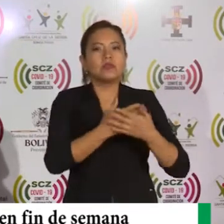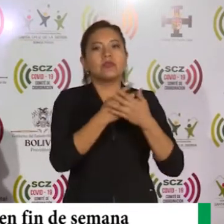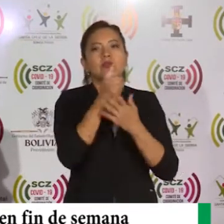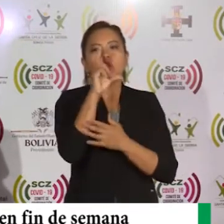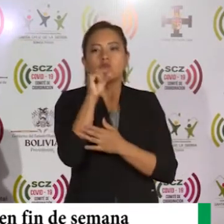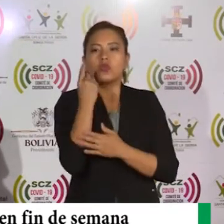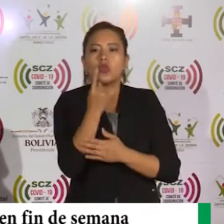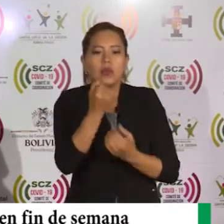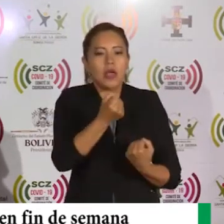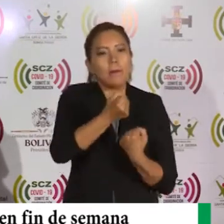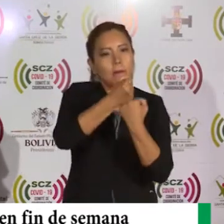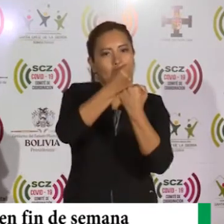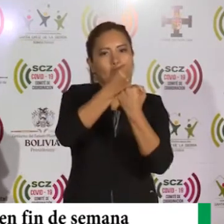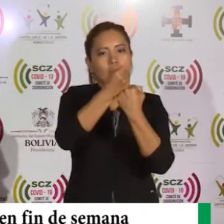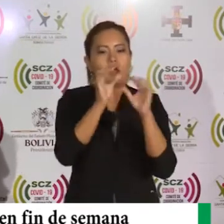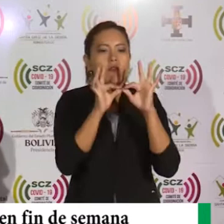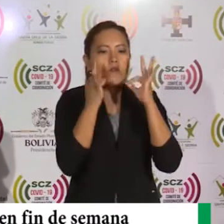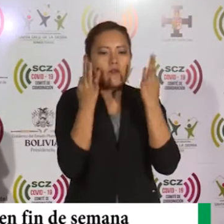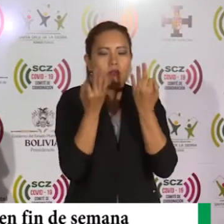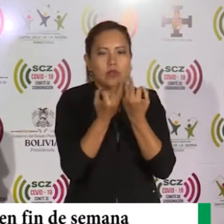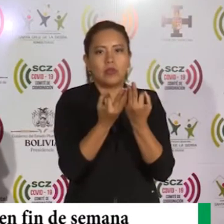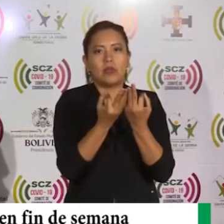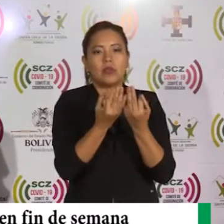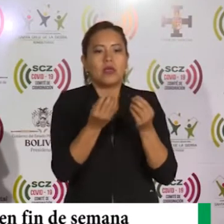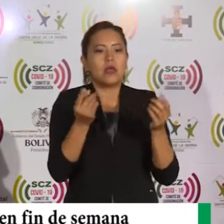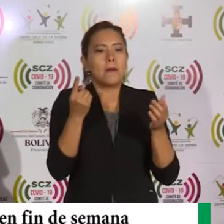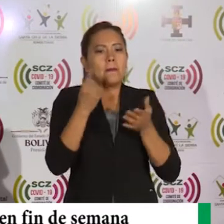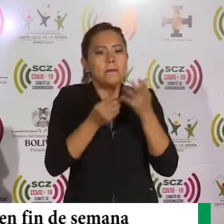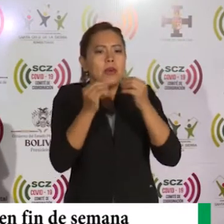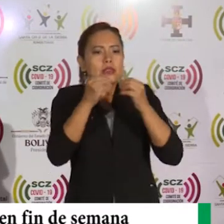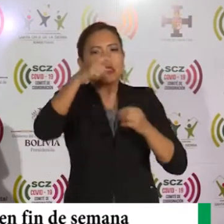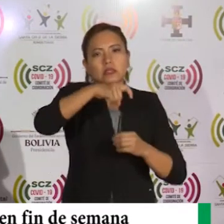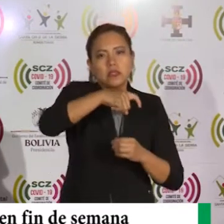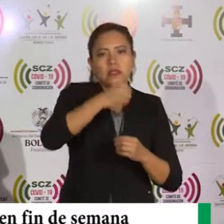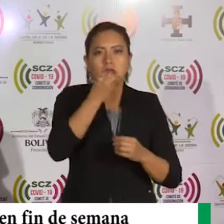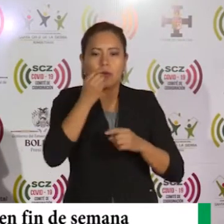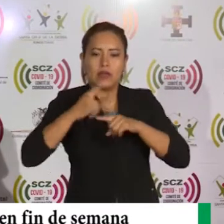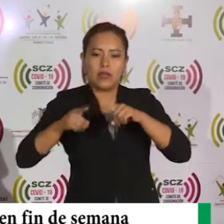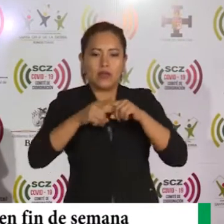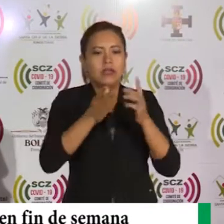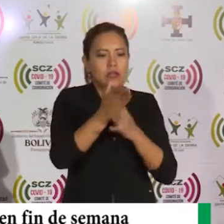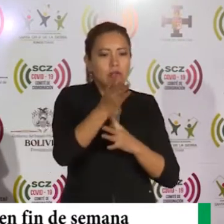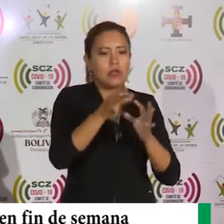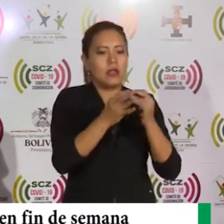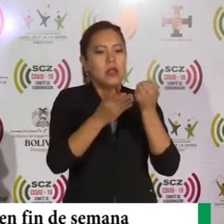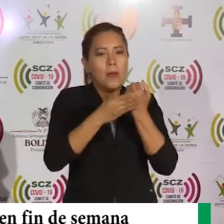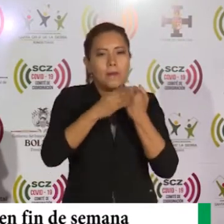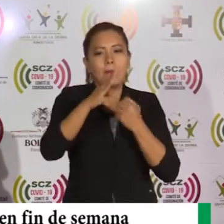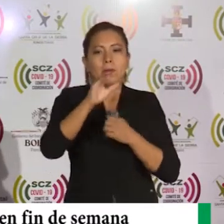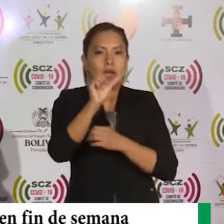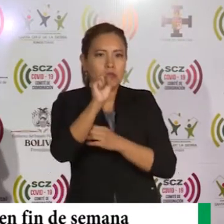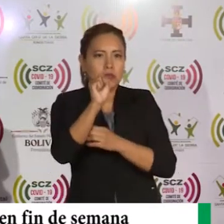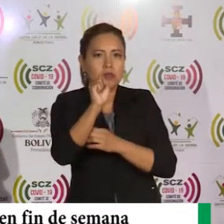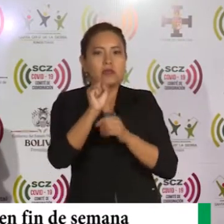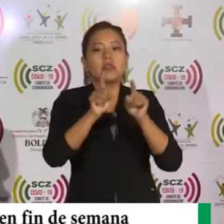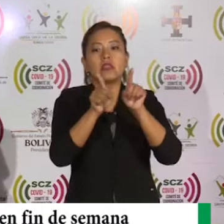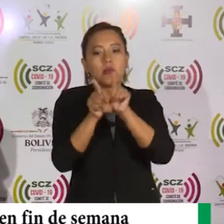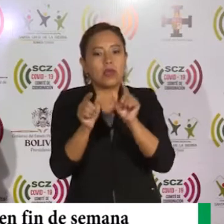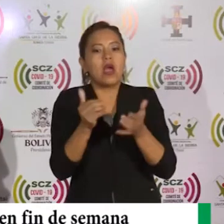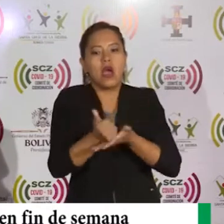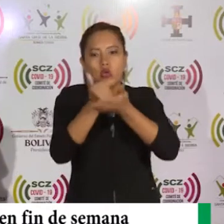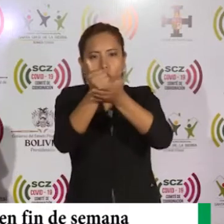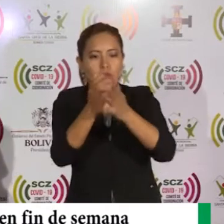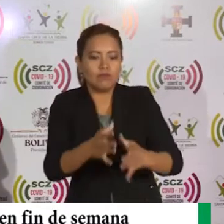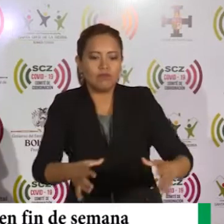solamente apoya a las familias que más necesitan alimentos a través de la bolsa del BAC, sino también en las ollas